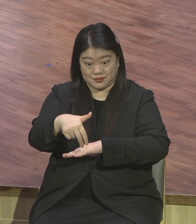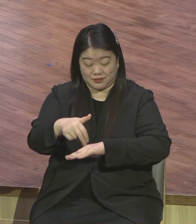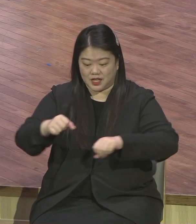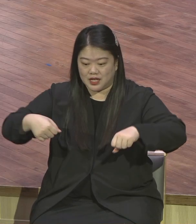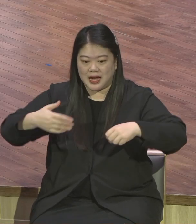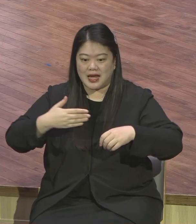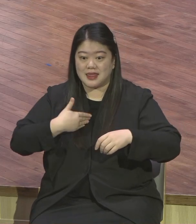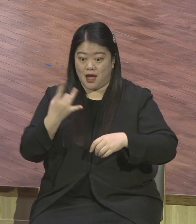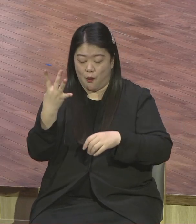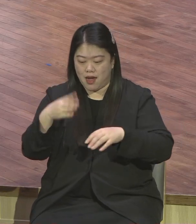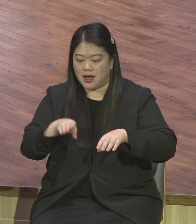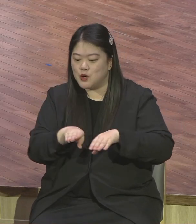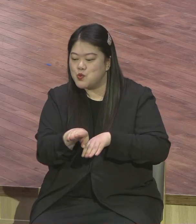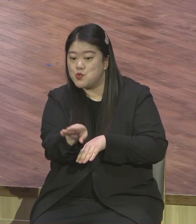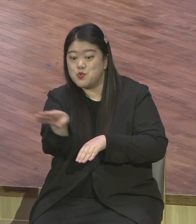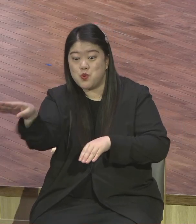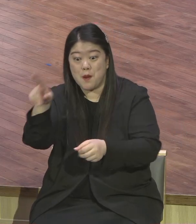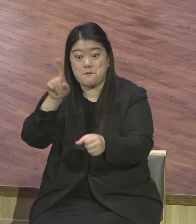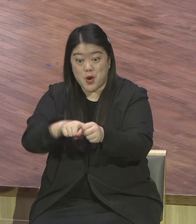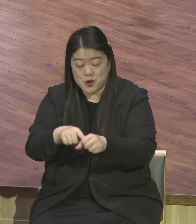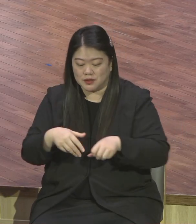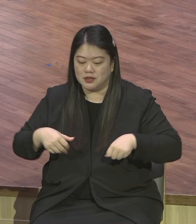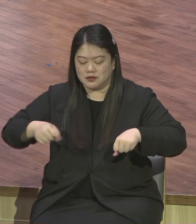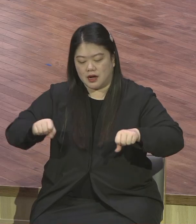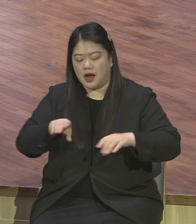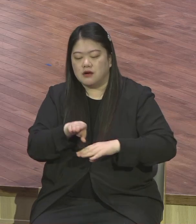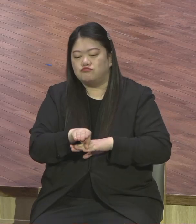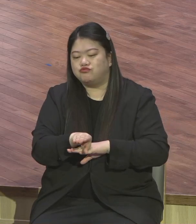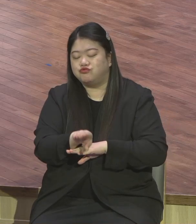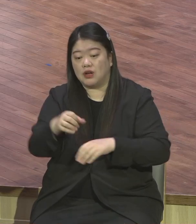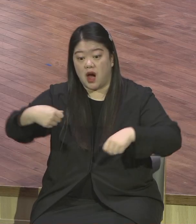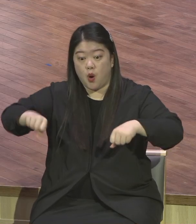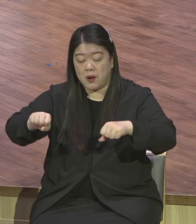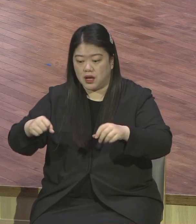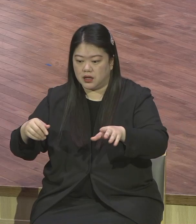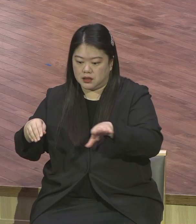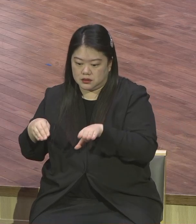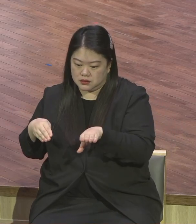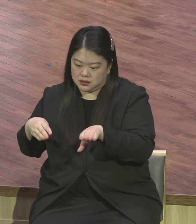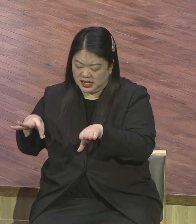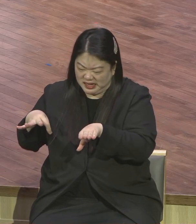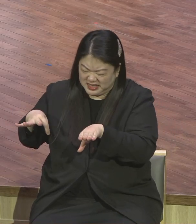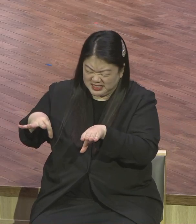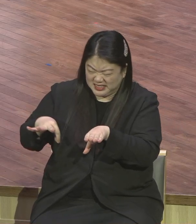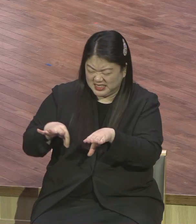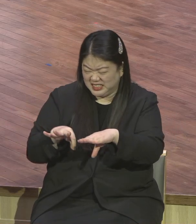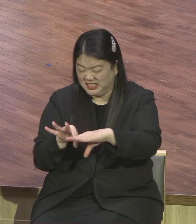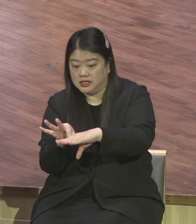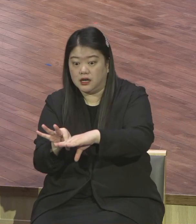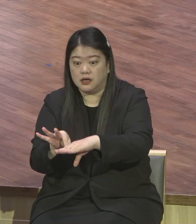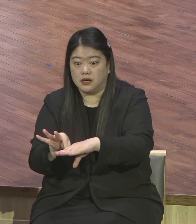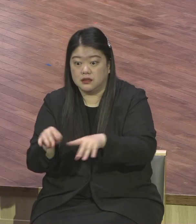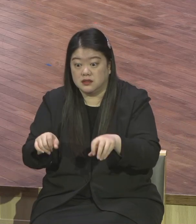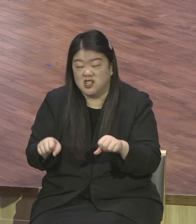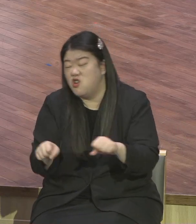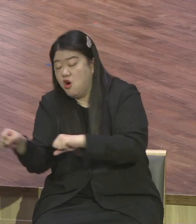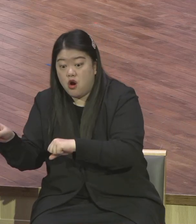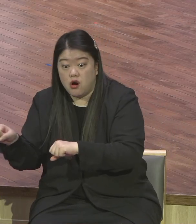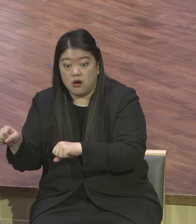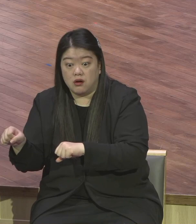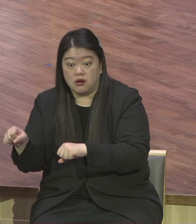집을 들어가는데 우측으로 들어가려고 우측을 늘 안데 오토바이가 확 쏙 들어오면서 호치도 놀래가 피하는